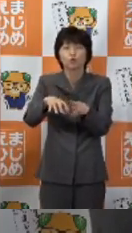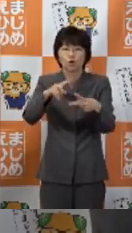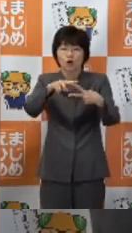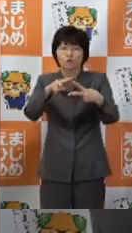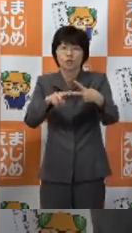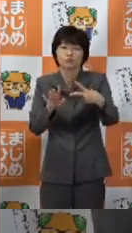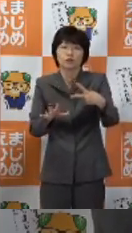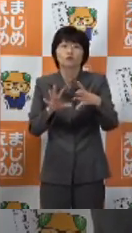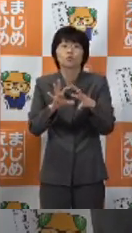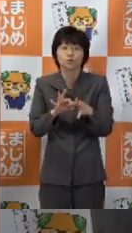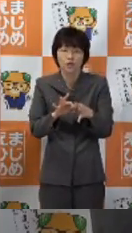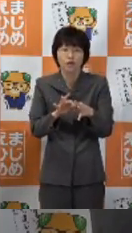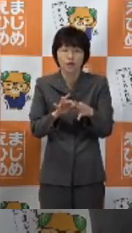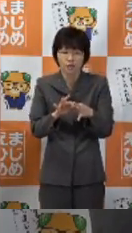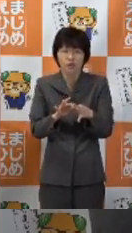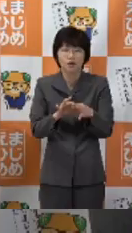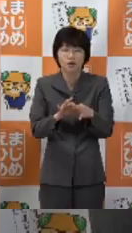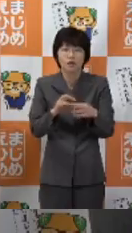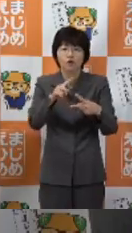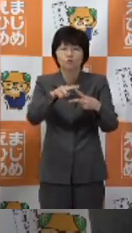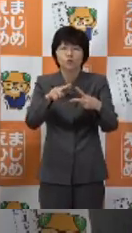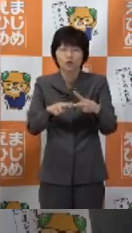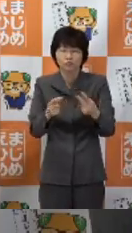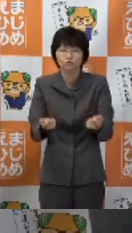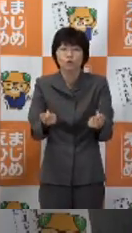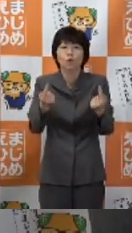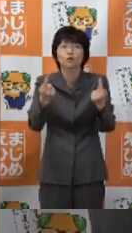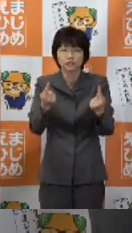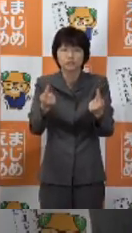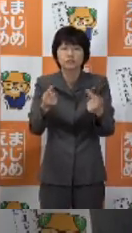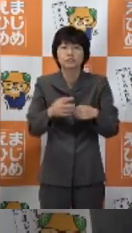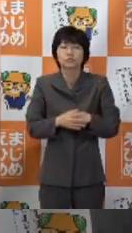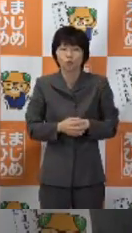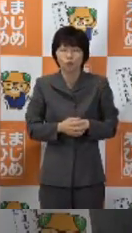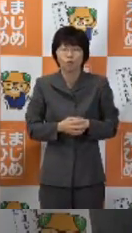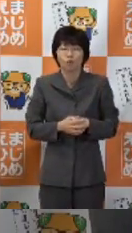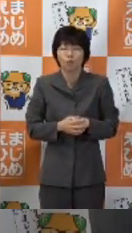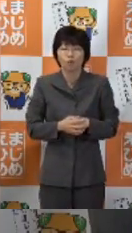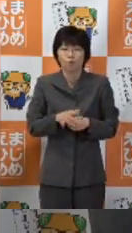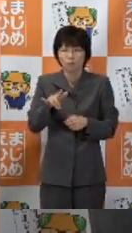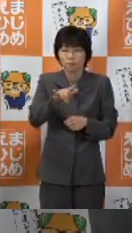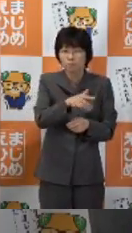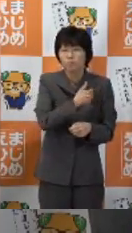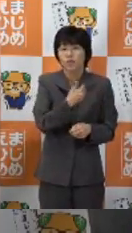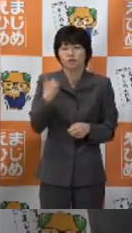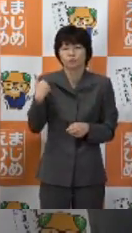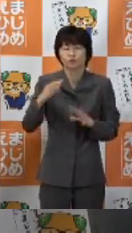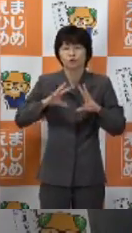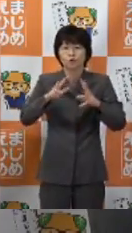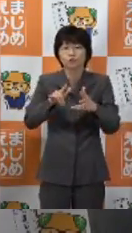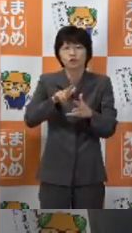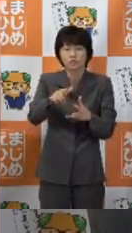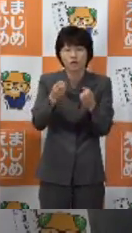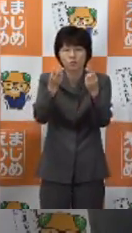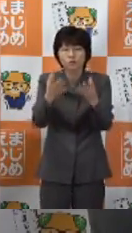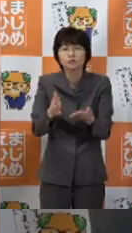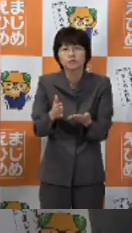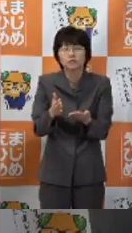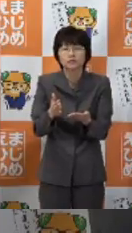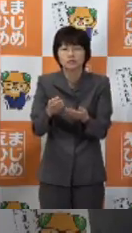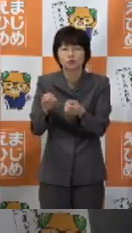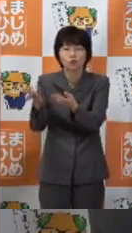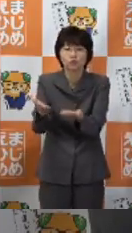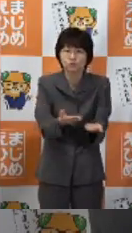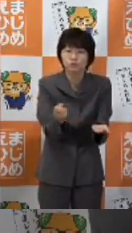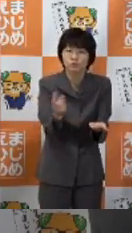最善2割割り当てることもできるスポットが2つになりますので物理的に便老人の種武器が